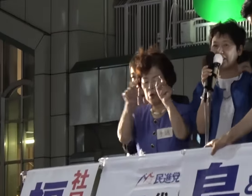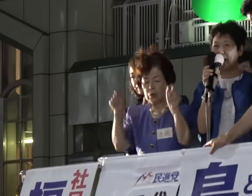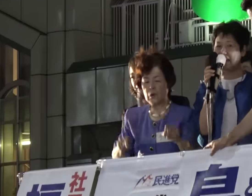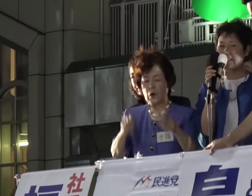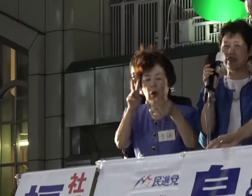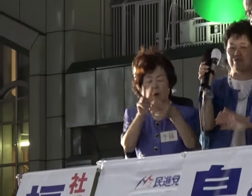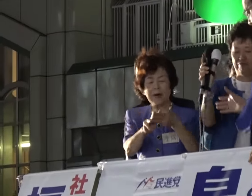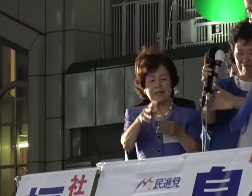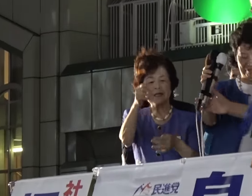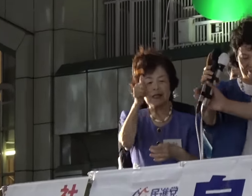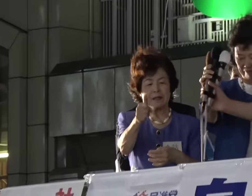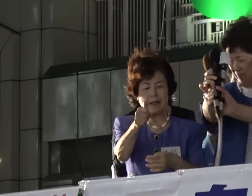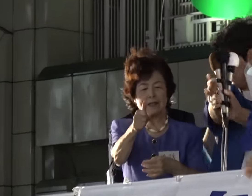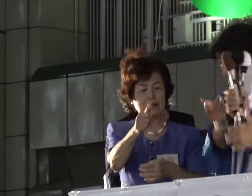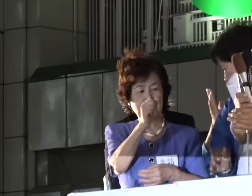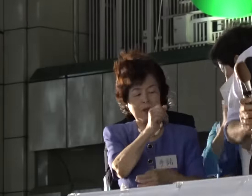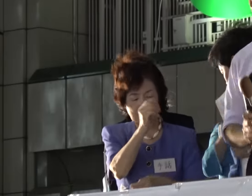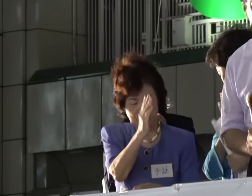お願いします。